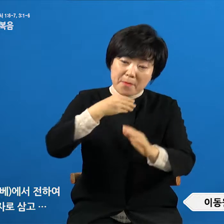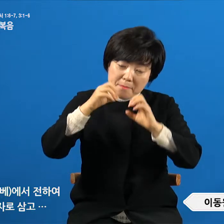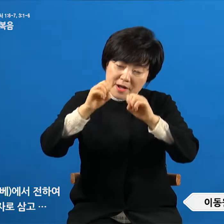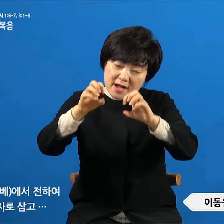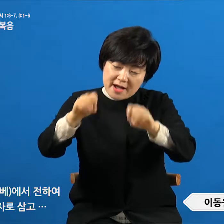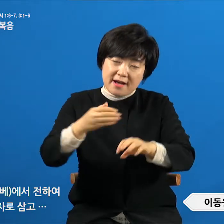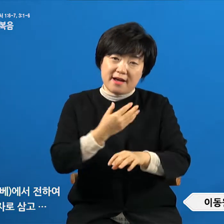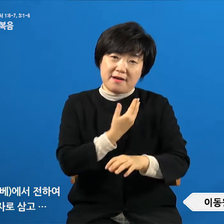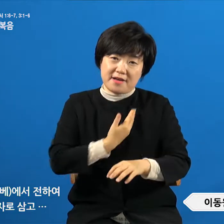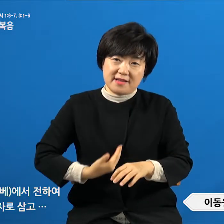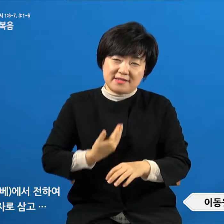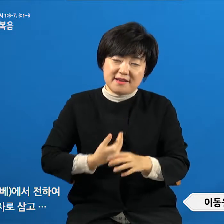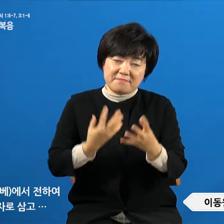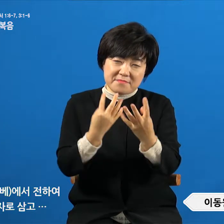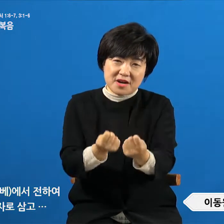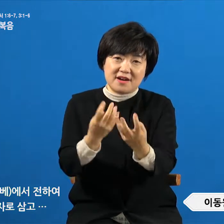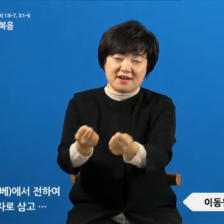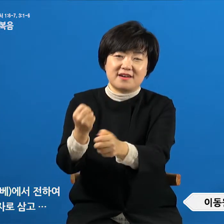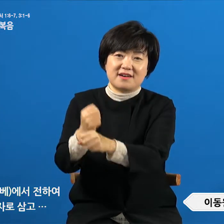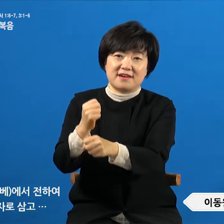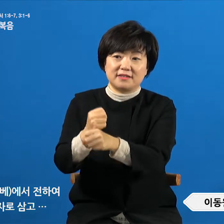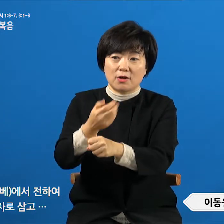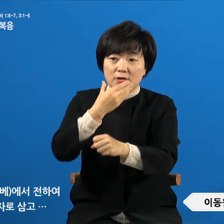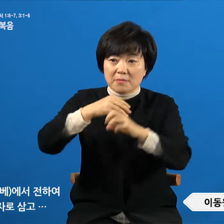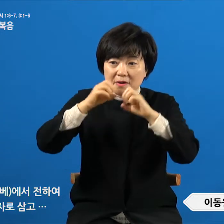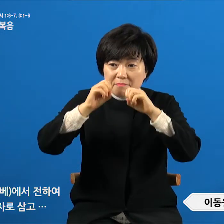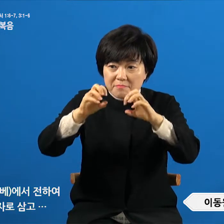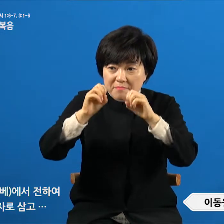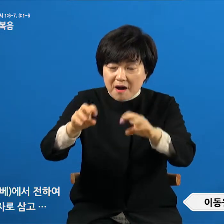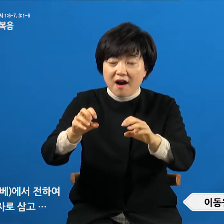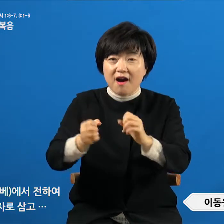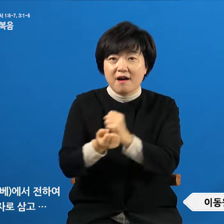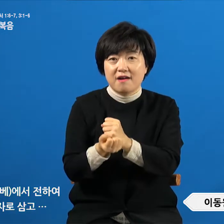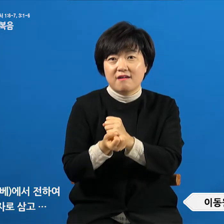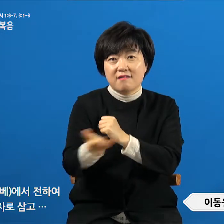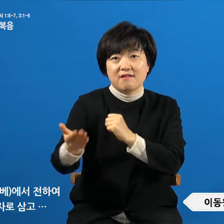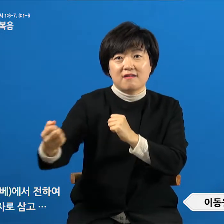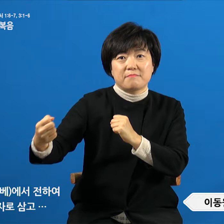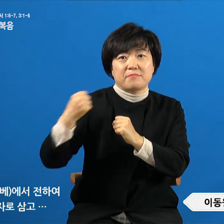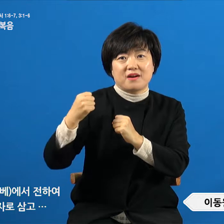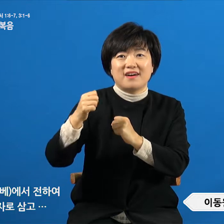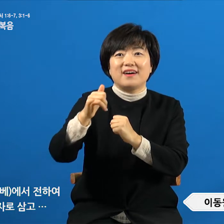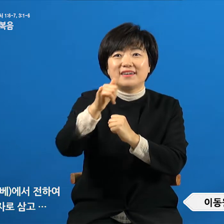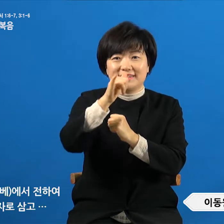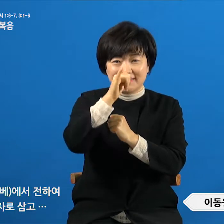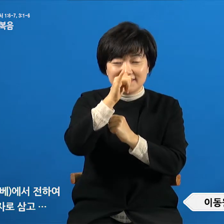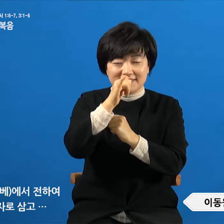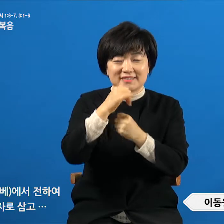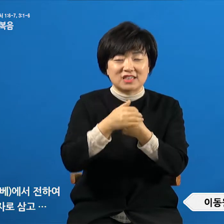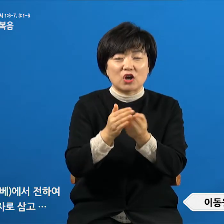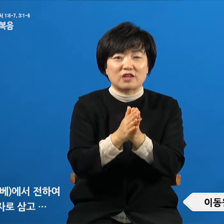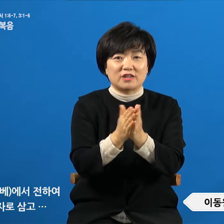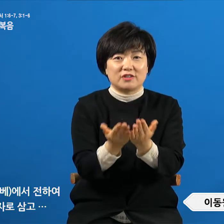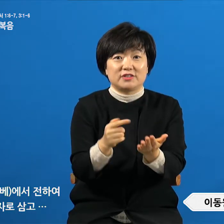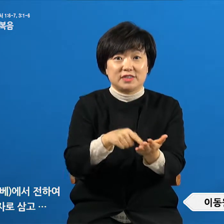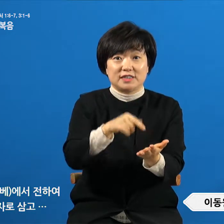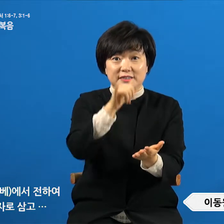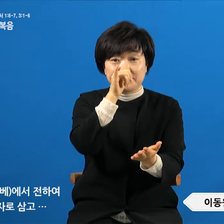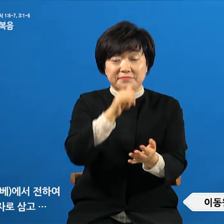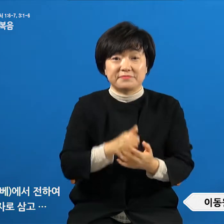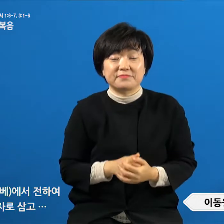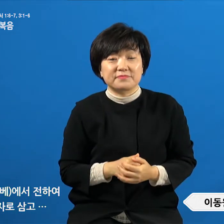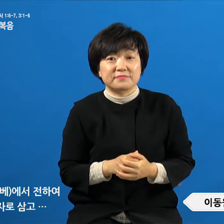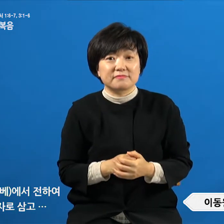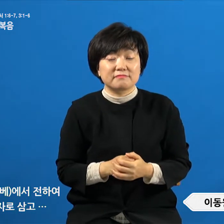제자로 삼았다. 그만큼 전도의 임팩트, 효과, 영향력이 있었다는 것을 성경은 증언하고 있는